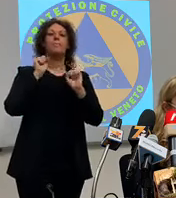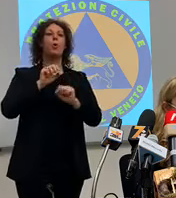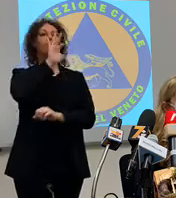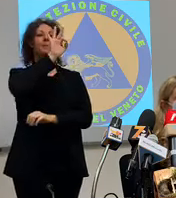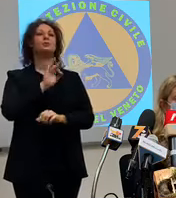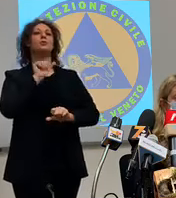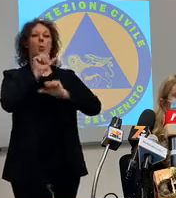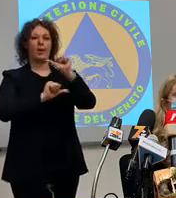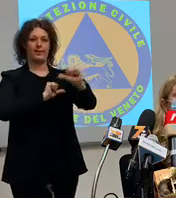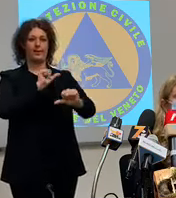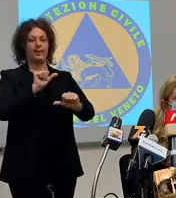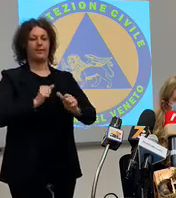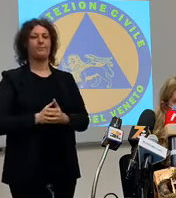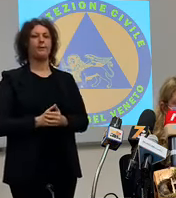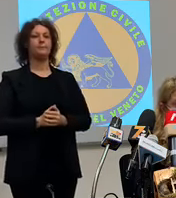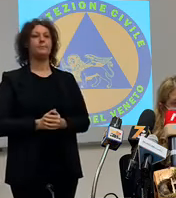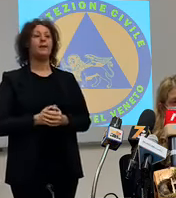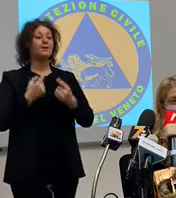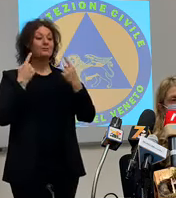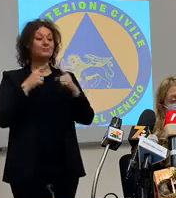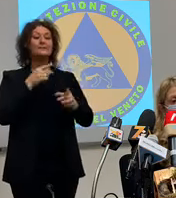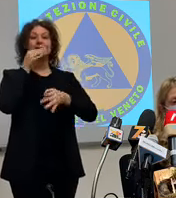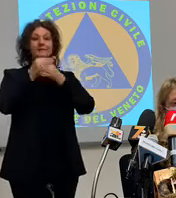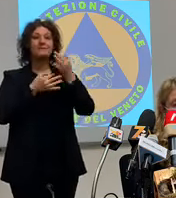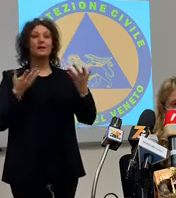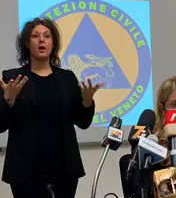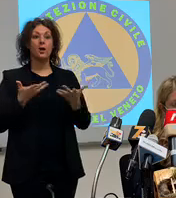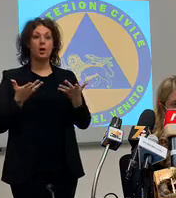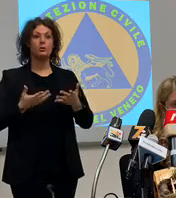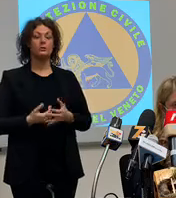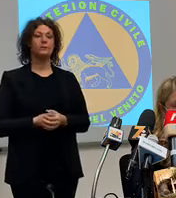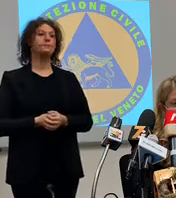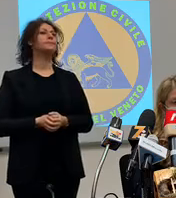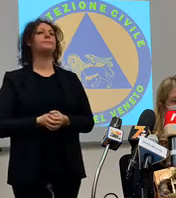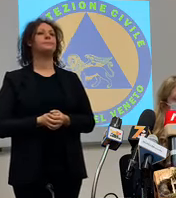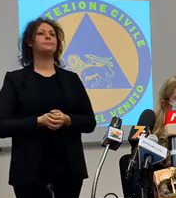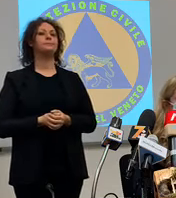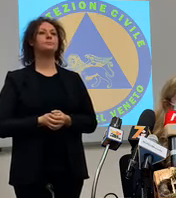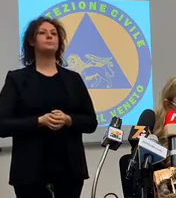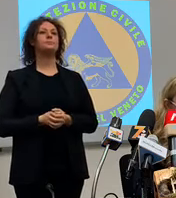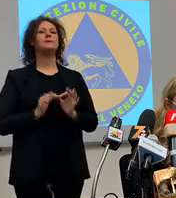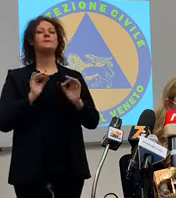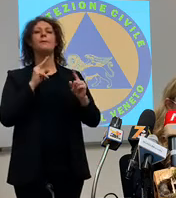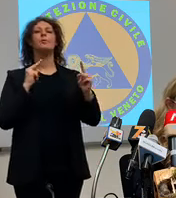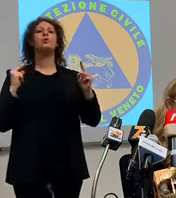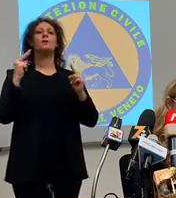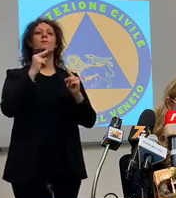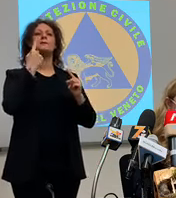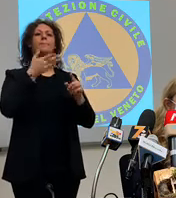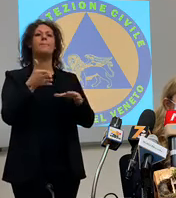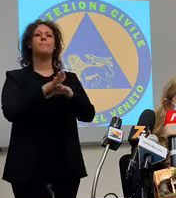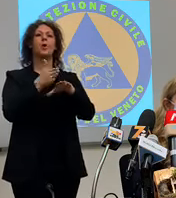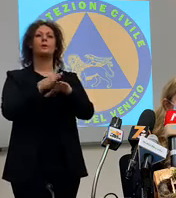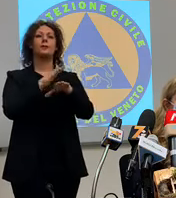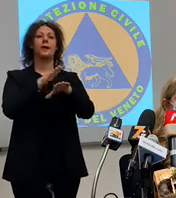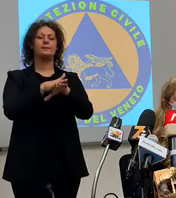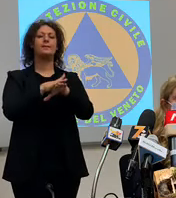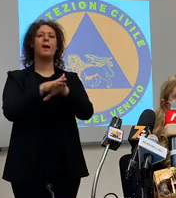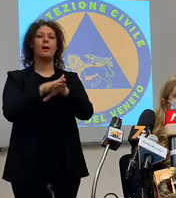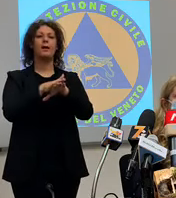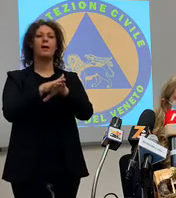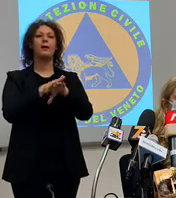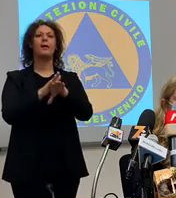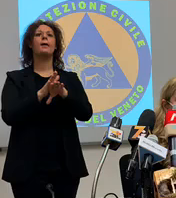cosa ci dice che effettivamente da un punto di vista della mortalità si ripresenta lo stesso quadro lo